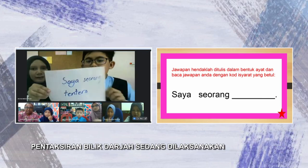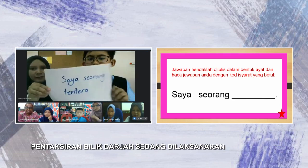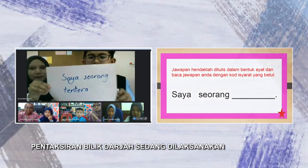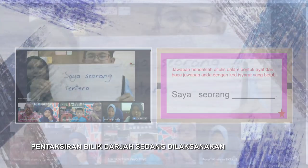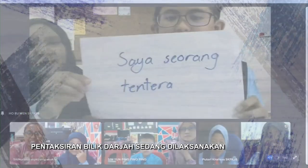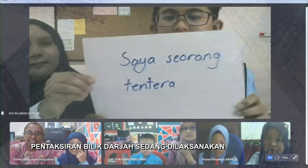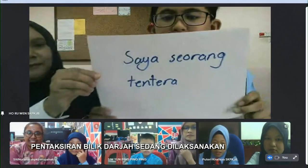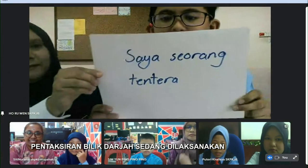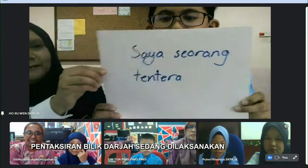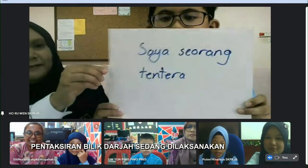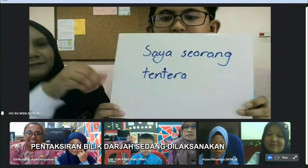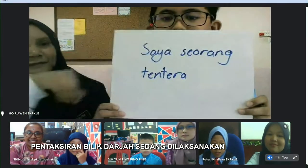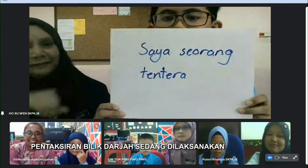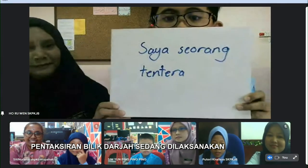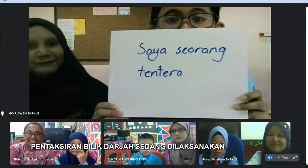sikit.